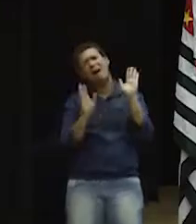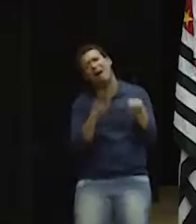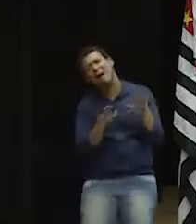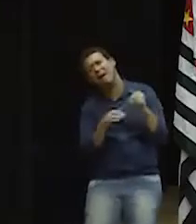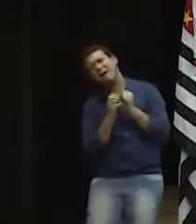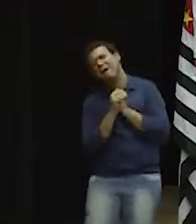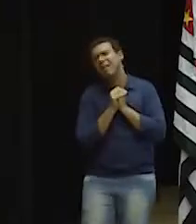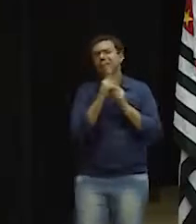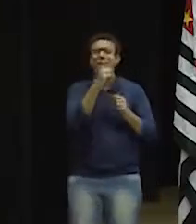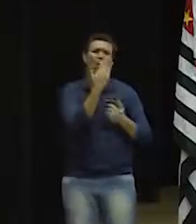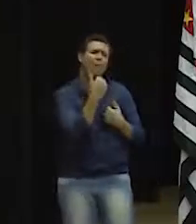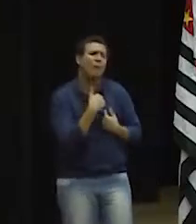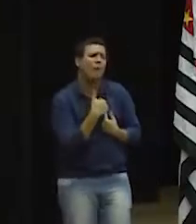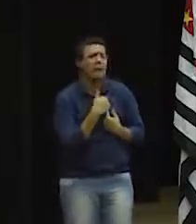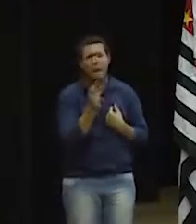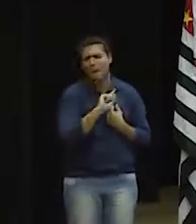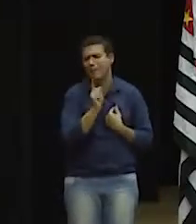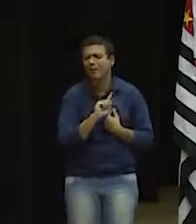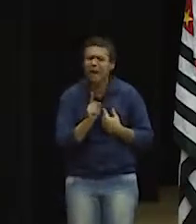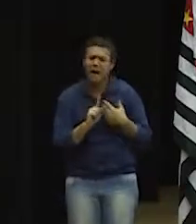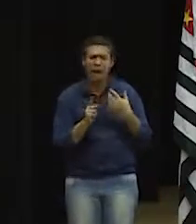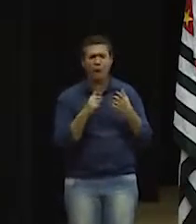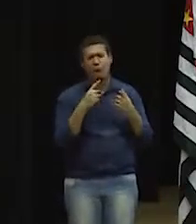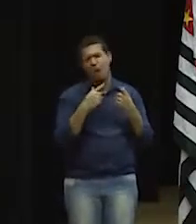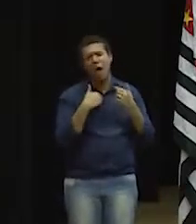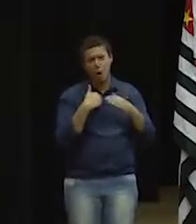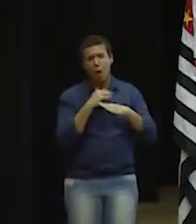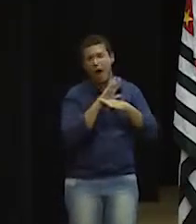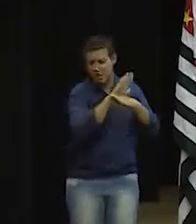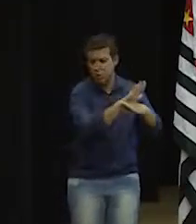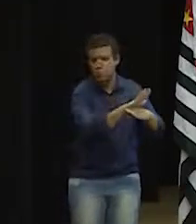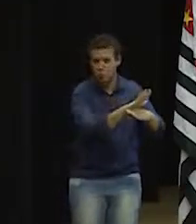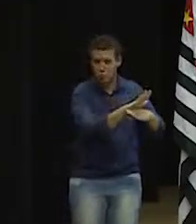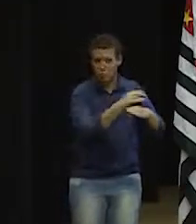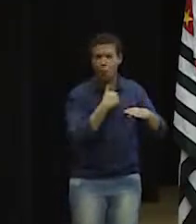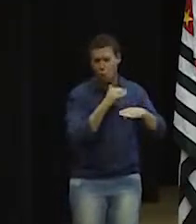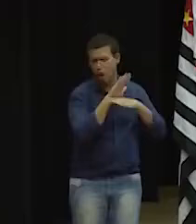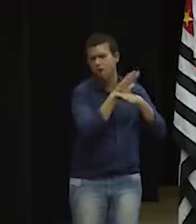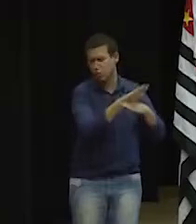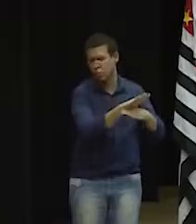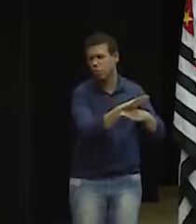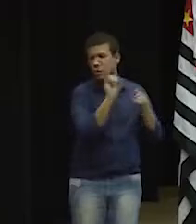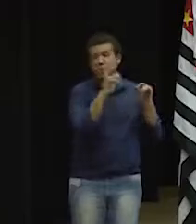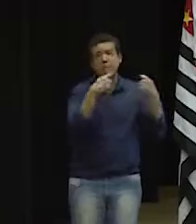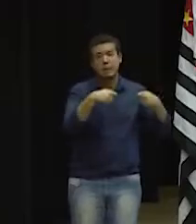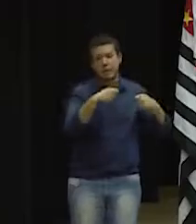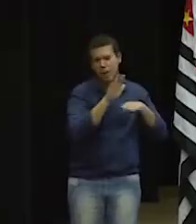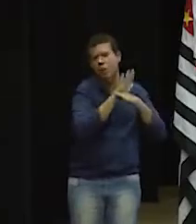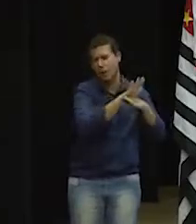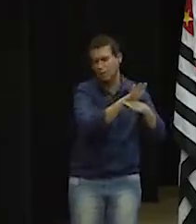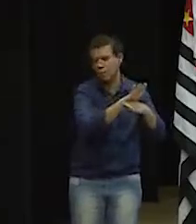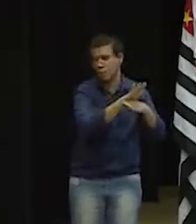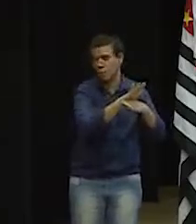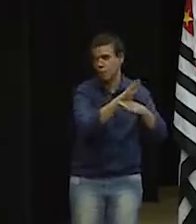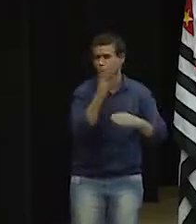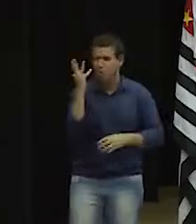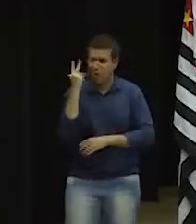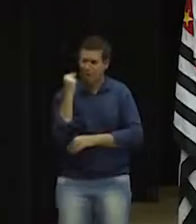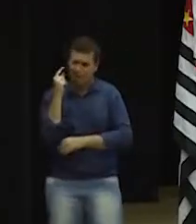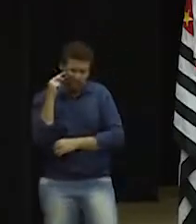O ratinho fala: ai, por favor, não me come. Eu te ajudo. Se você precisar de